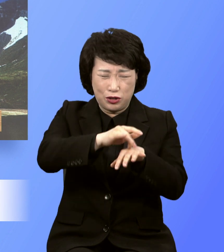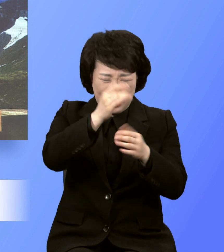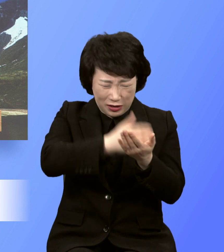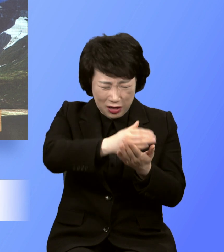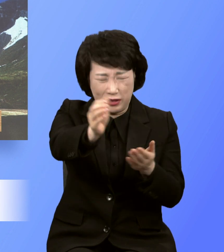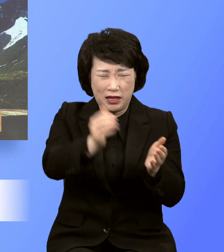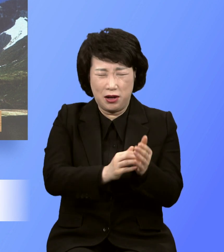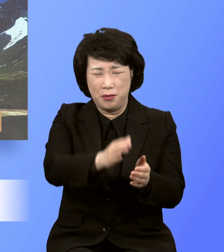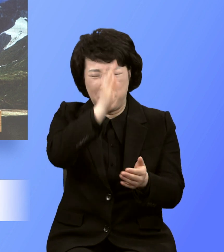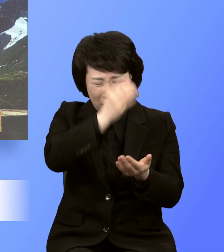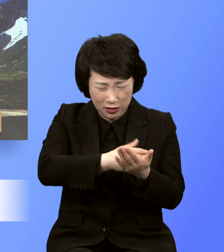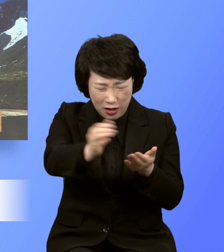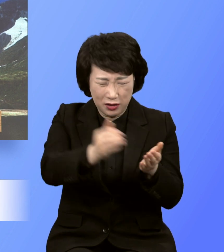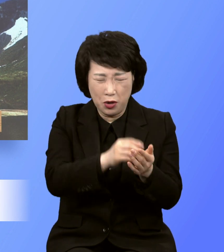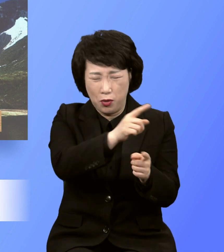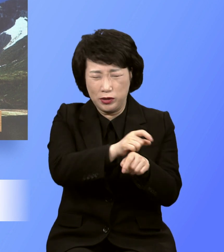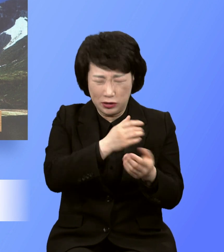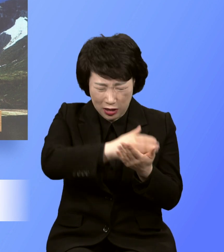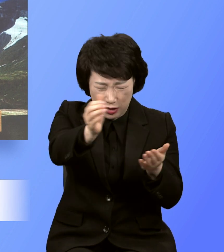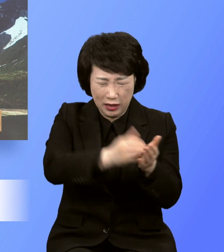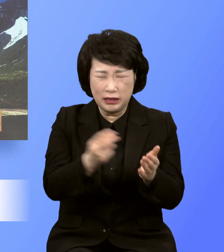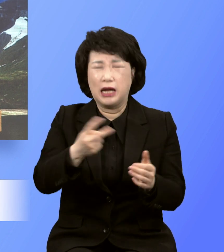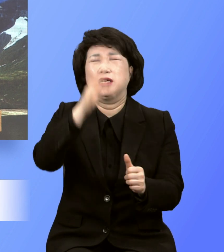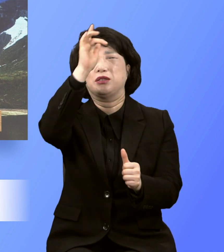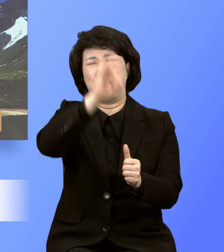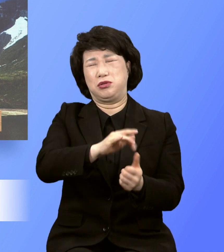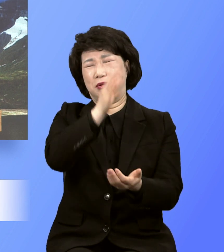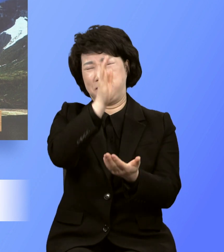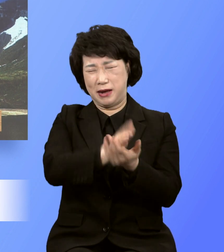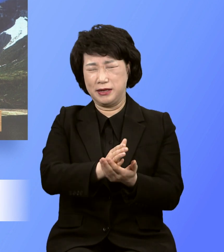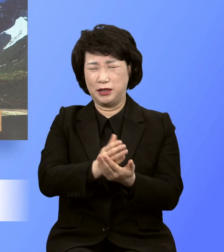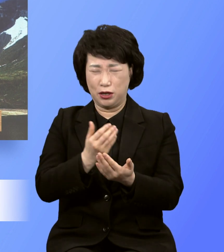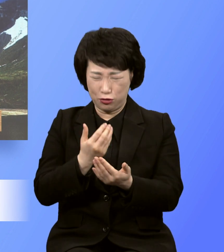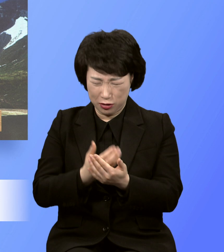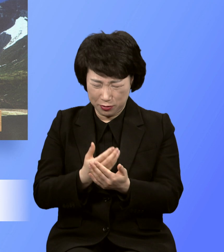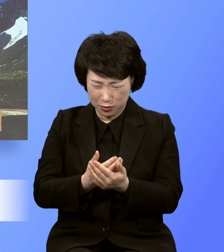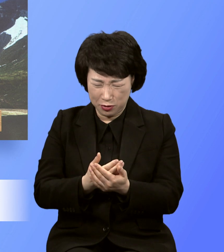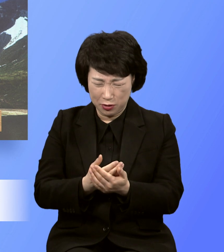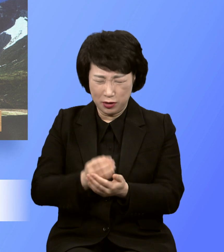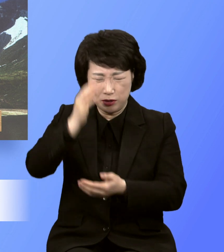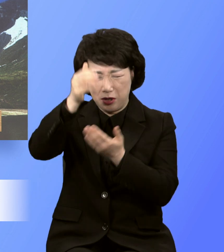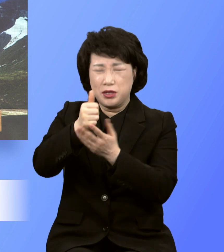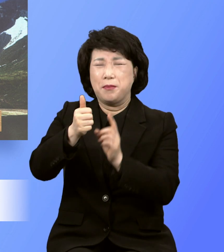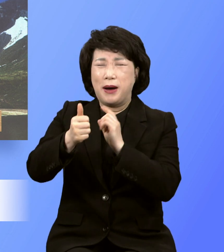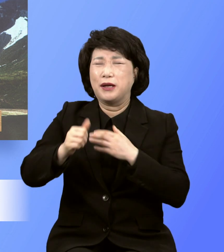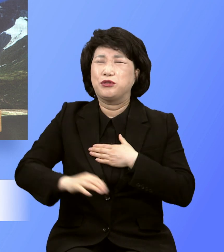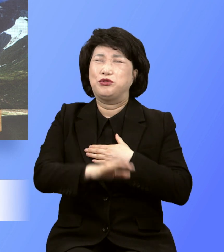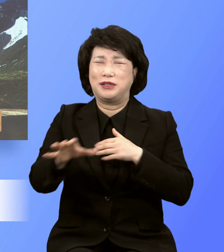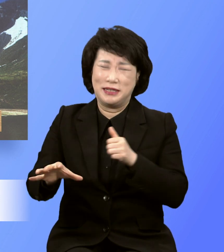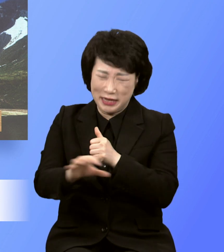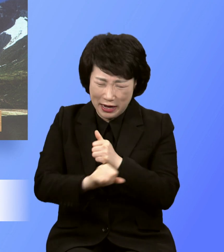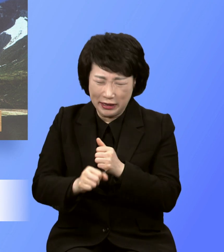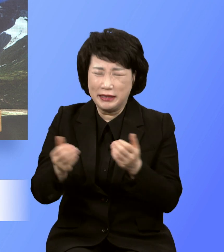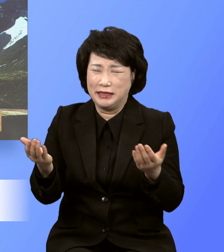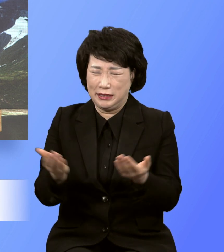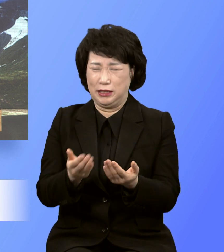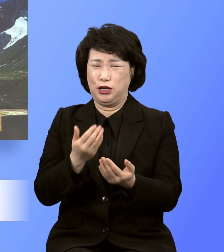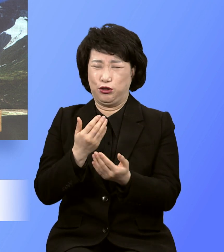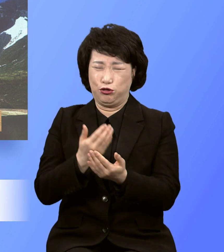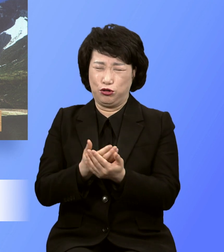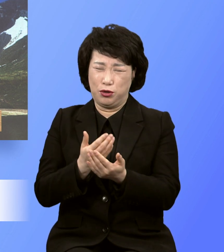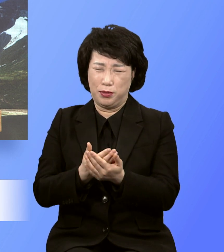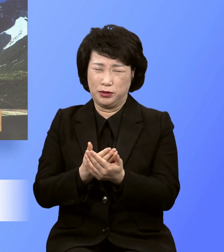모든 질병, 귀신, 원수는 다시 들어오지 못하게 하시고 성령만이 장악하시고